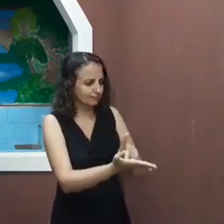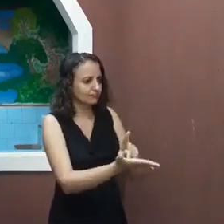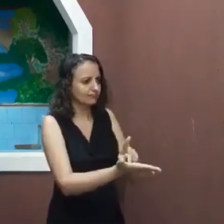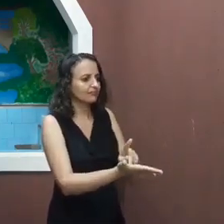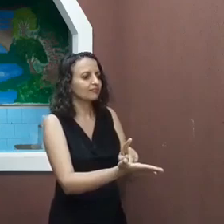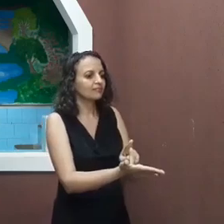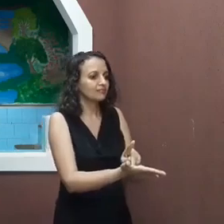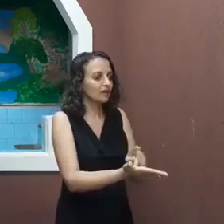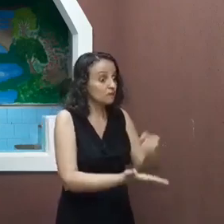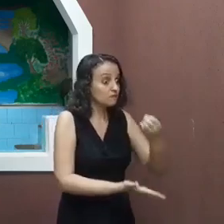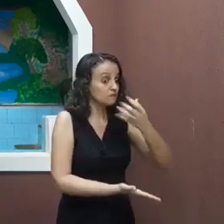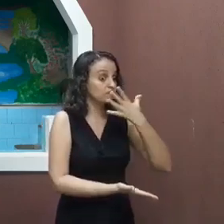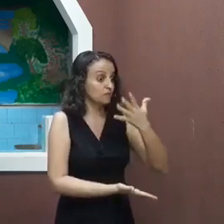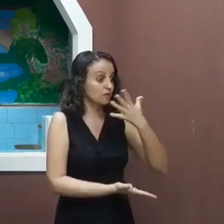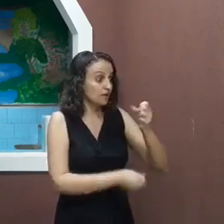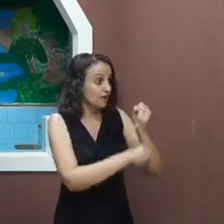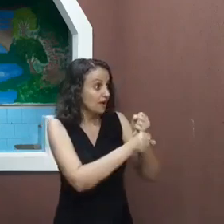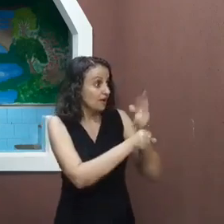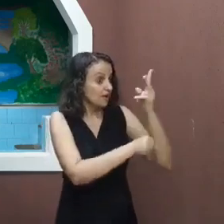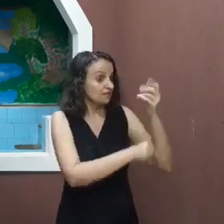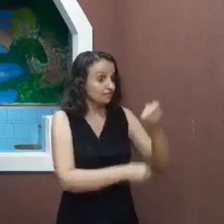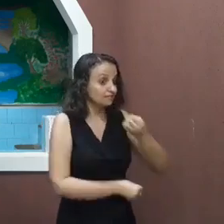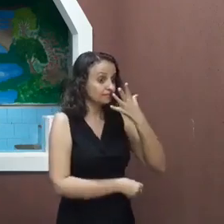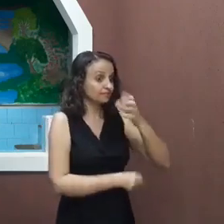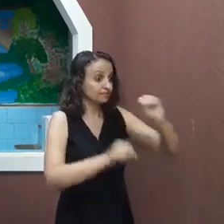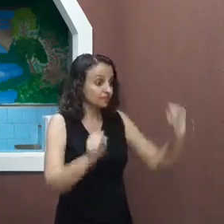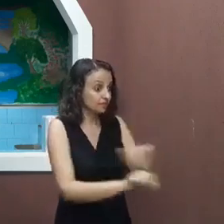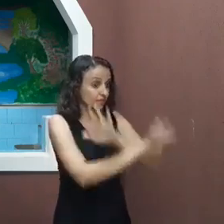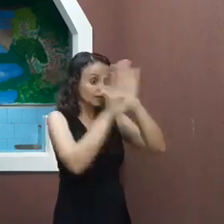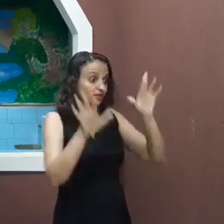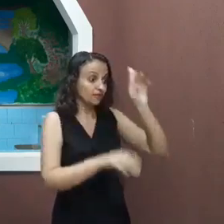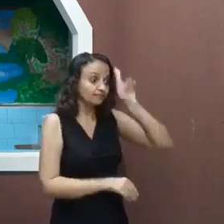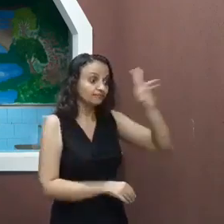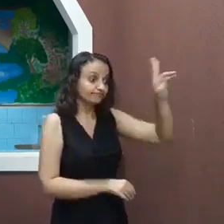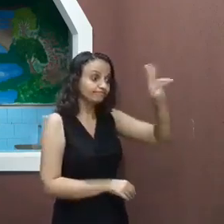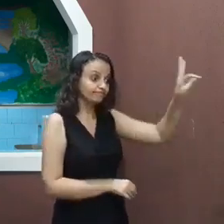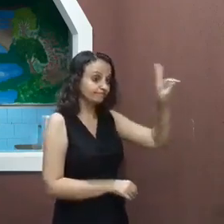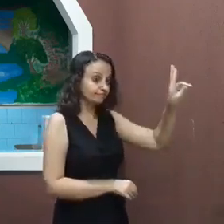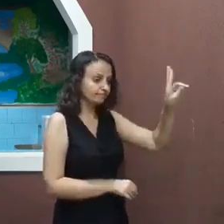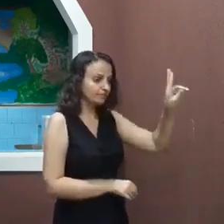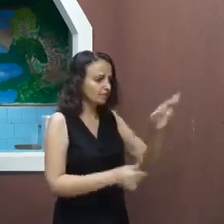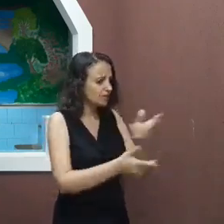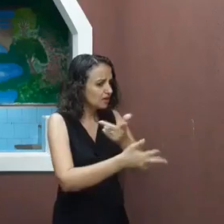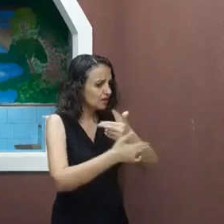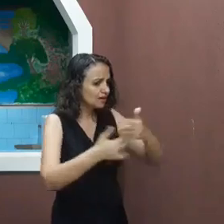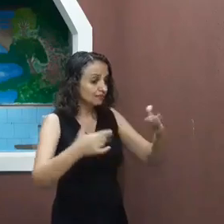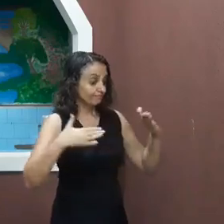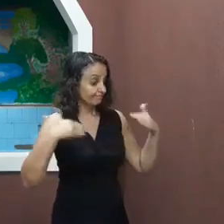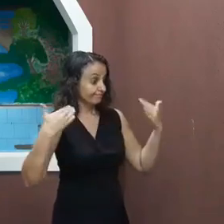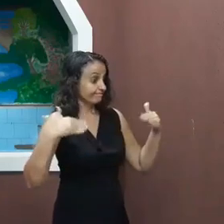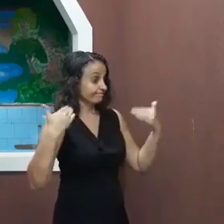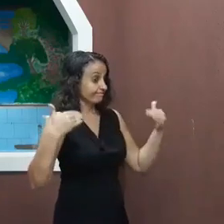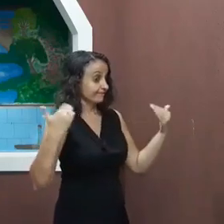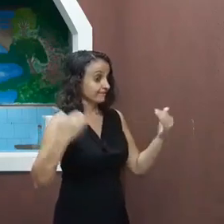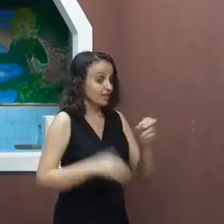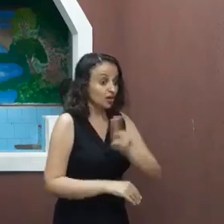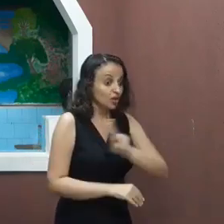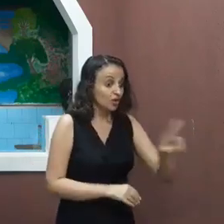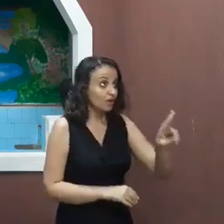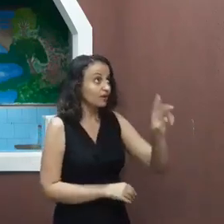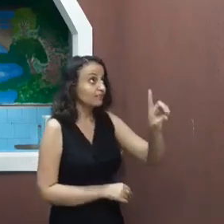obras boas, coisas que glorificam o nome do Senhor, coisa que alegra o nome de